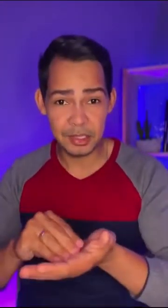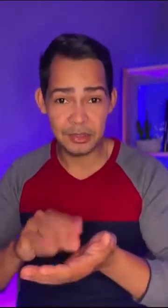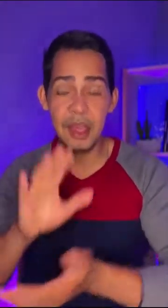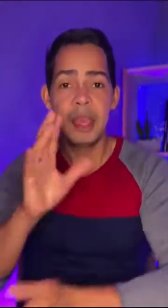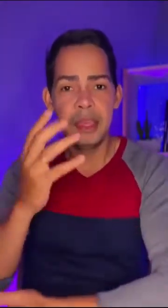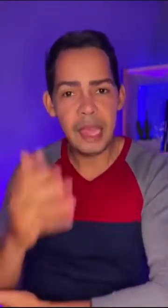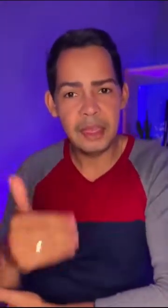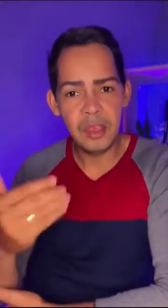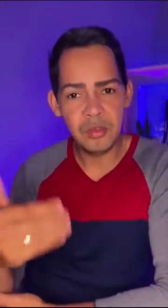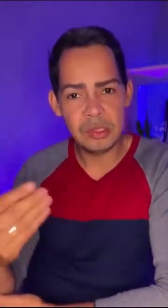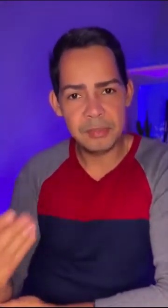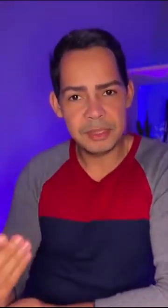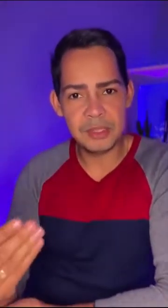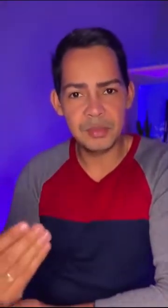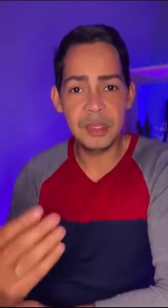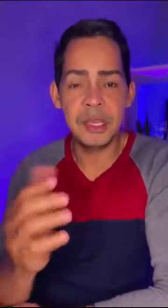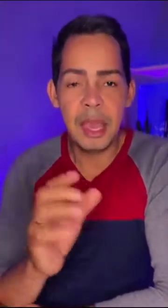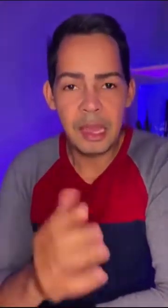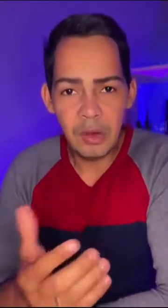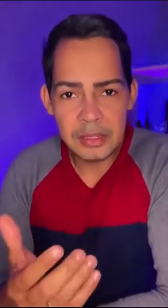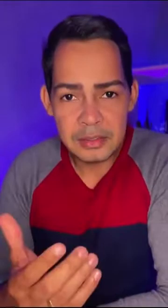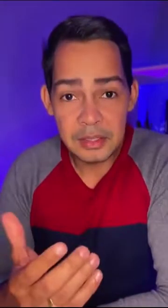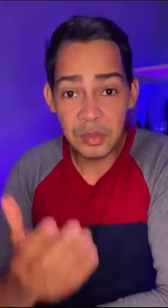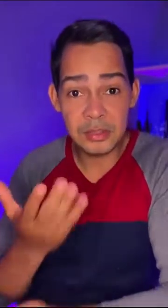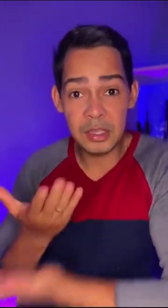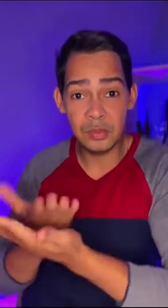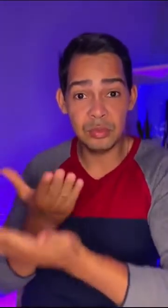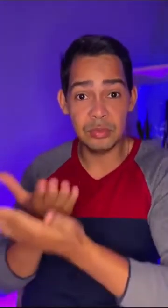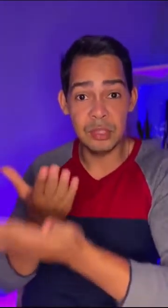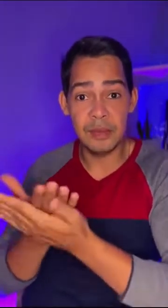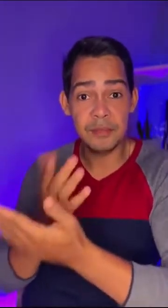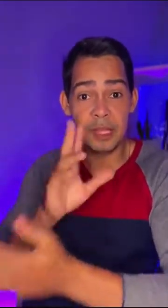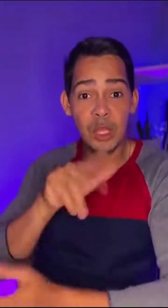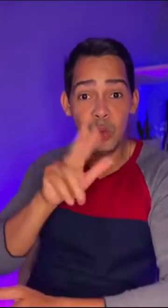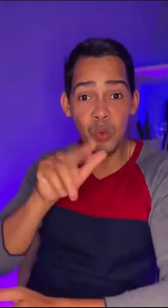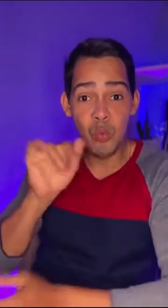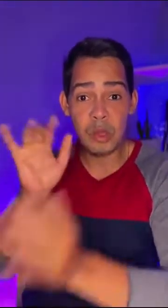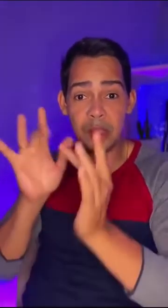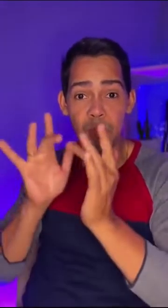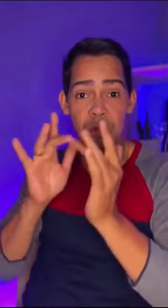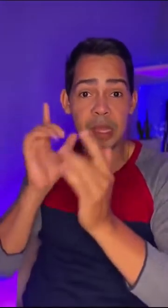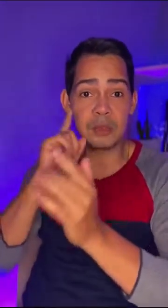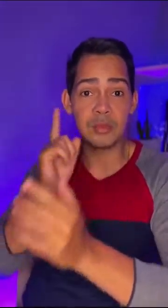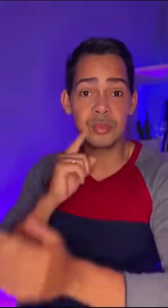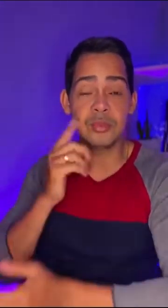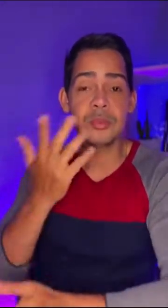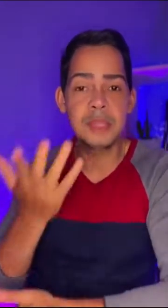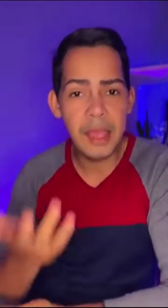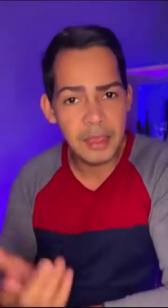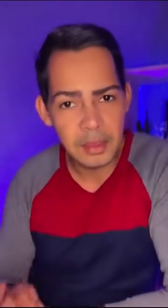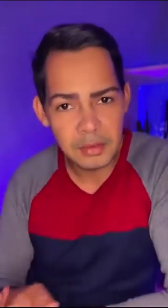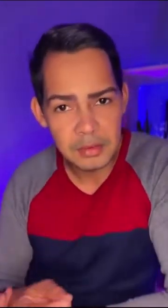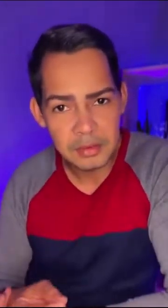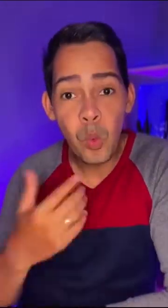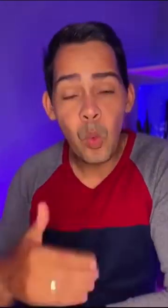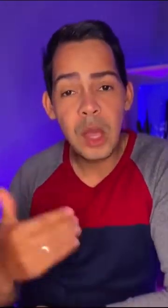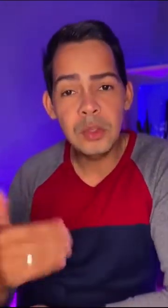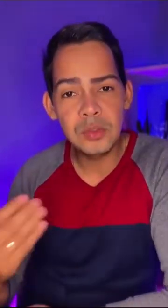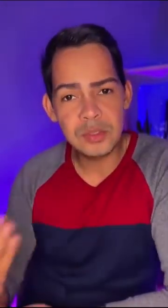faltando. E aí eu vou adaptando isso aí. Agora, se você estuda e nunca tem contato com o surdo, e aí? Quando você